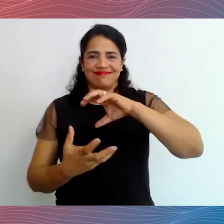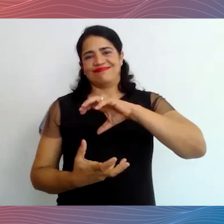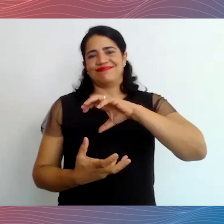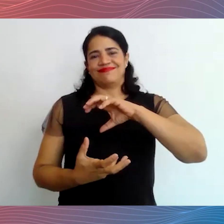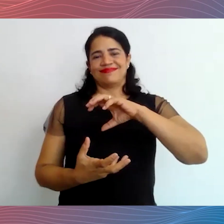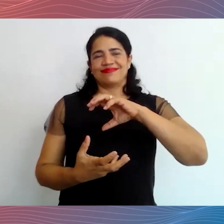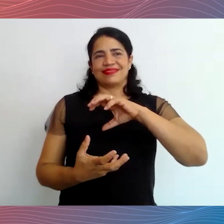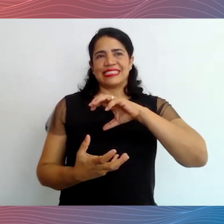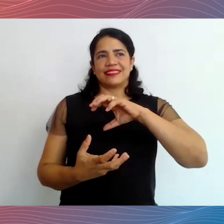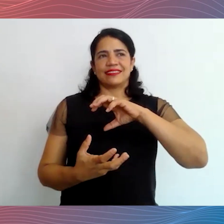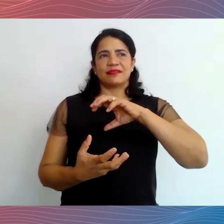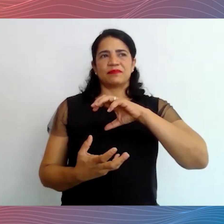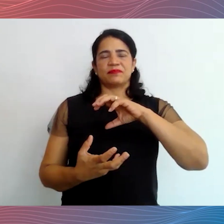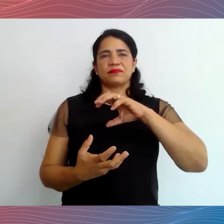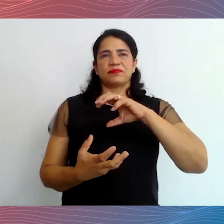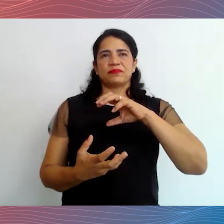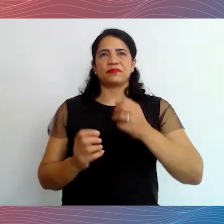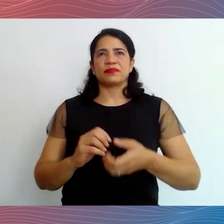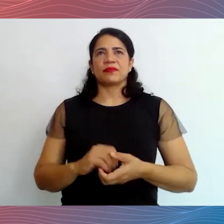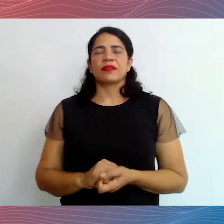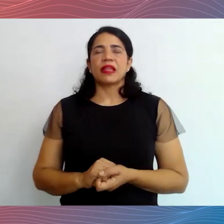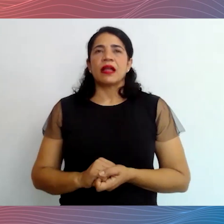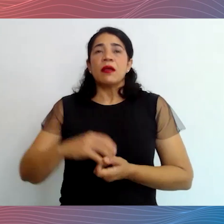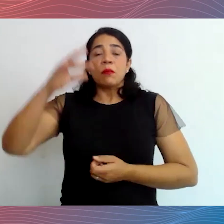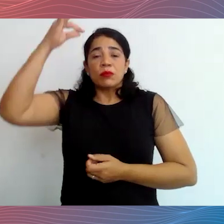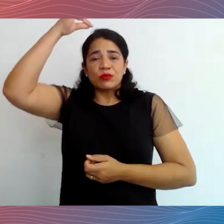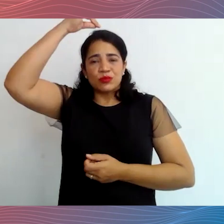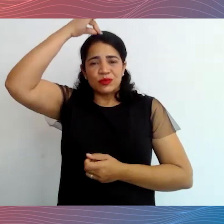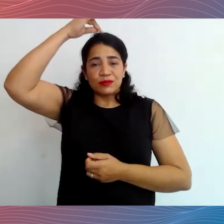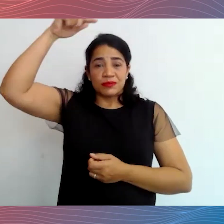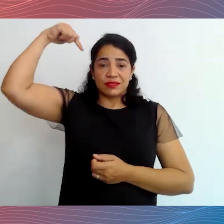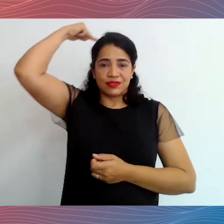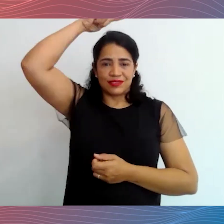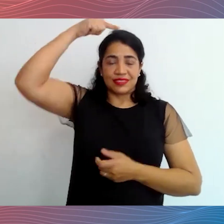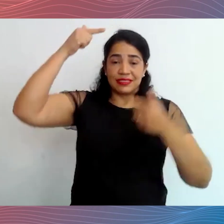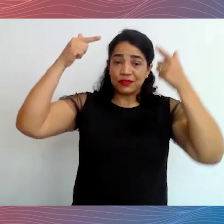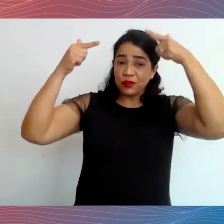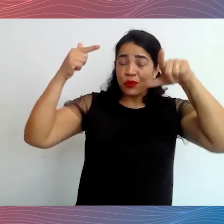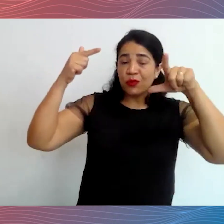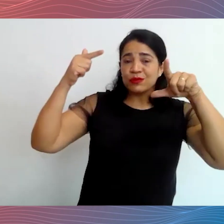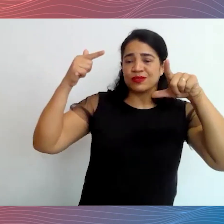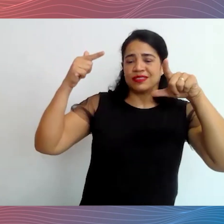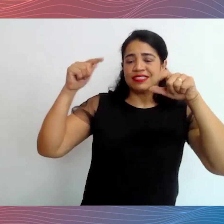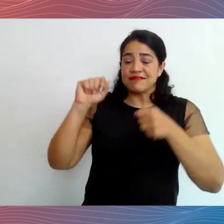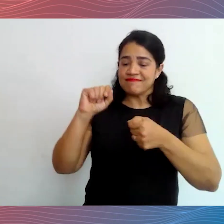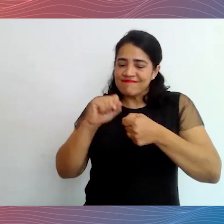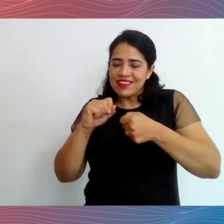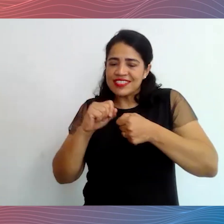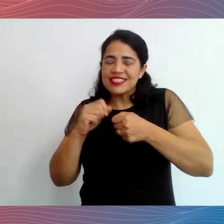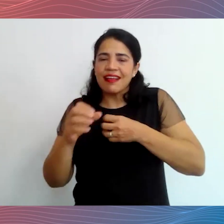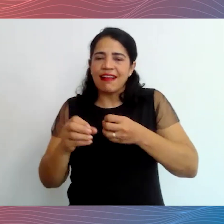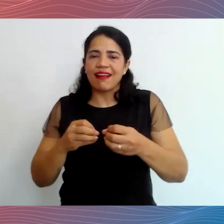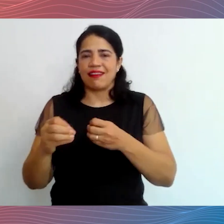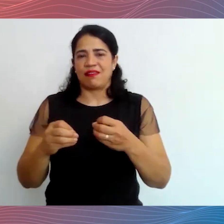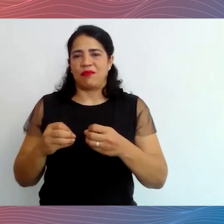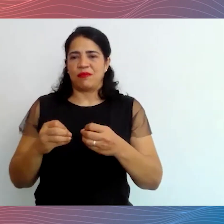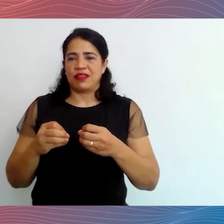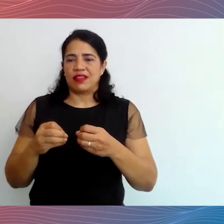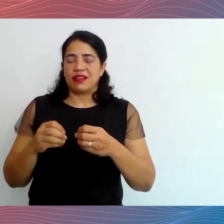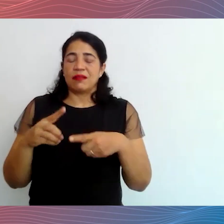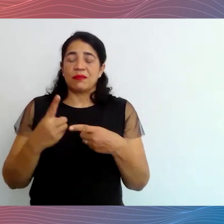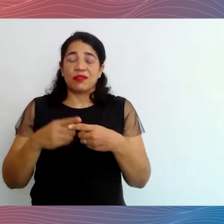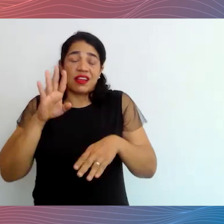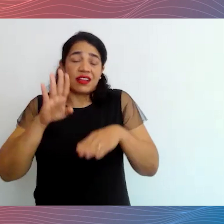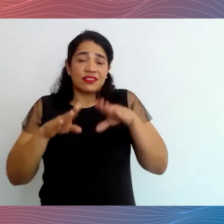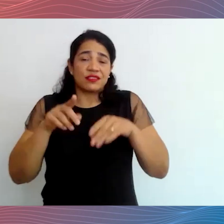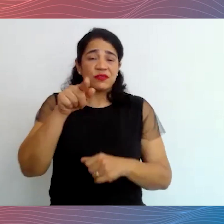condições para o Espírito poder atuar. Enquanto você acha que a sua capacidade consegue atender a necessidade do Senhor, Deus não